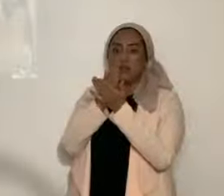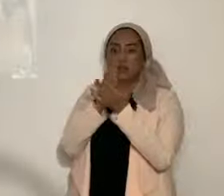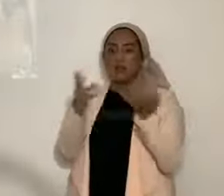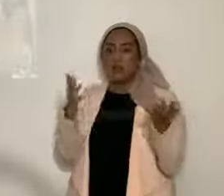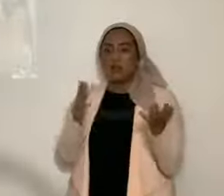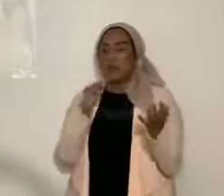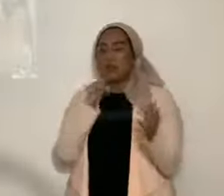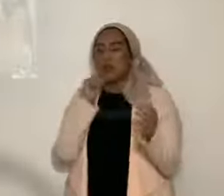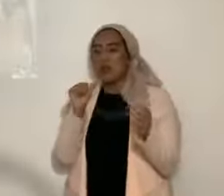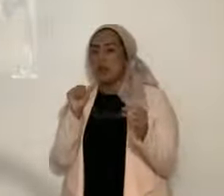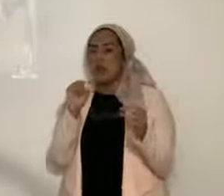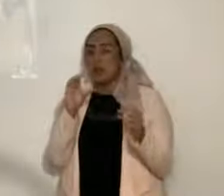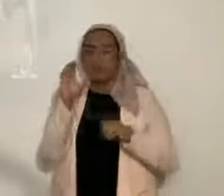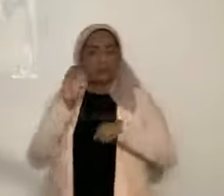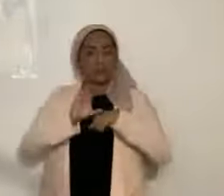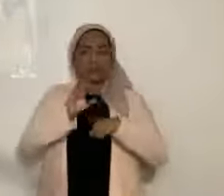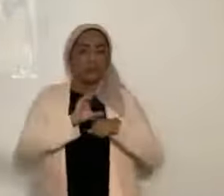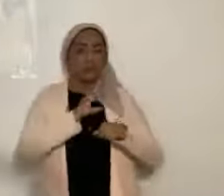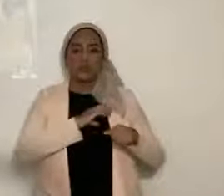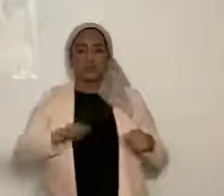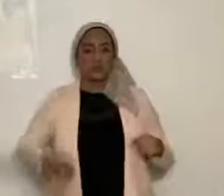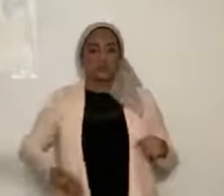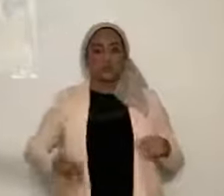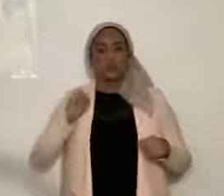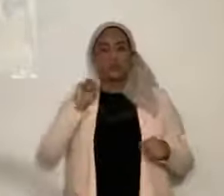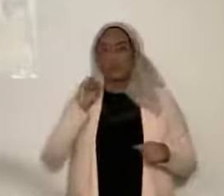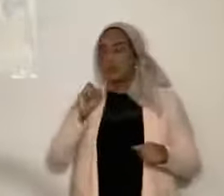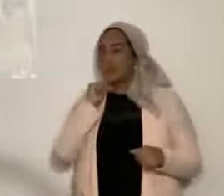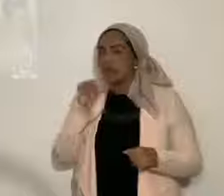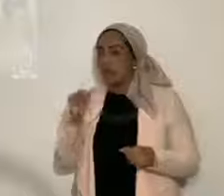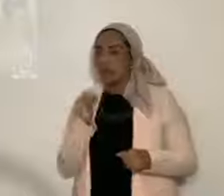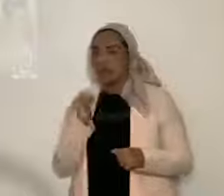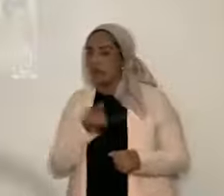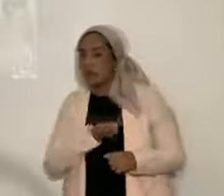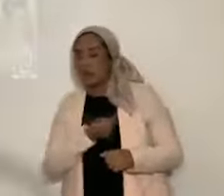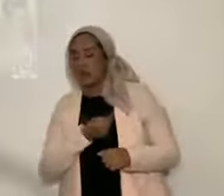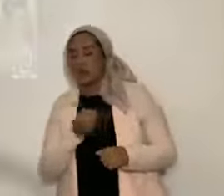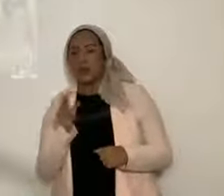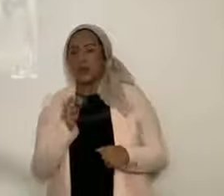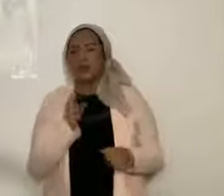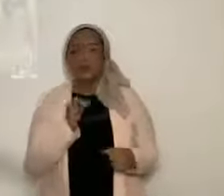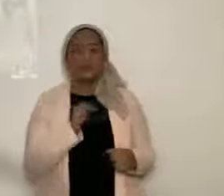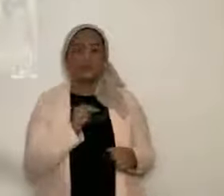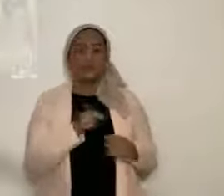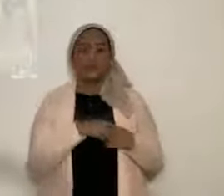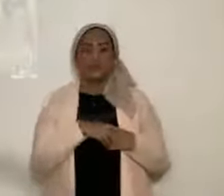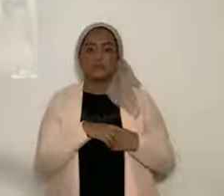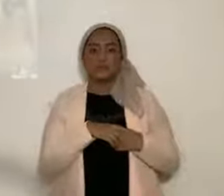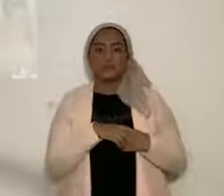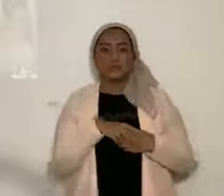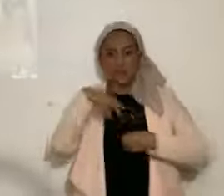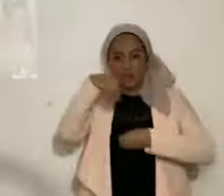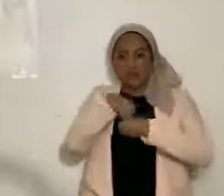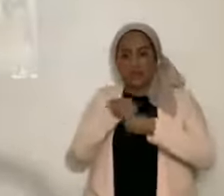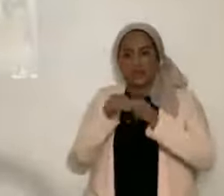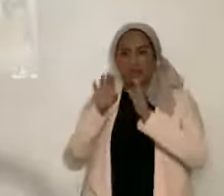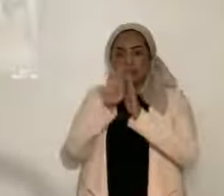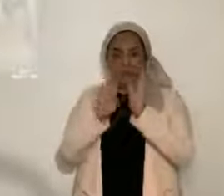es la iglesia cristiana, tampoco somos los mesiánicos, no. En la